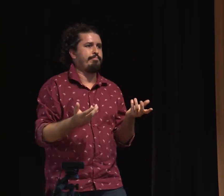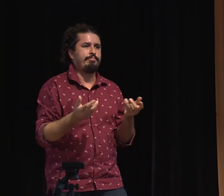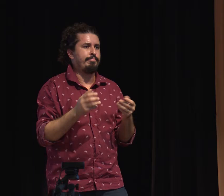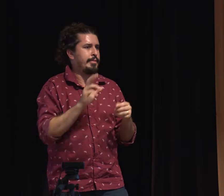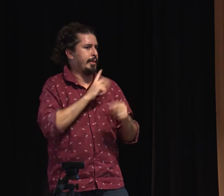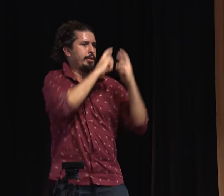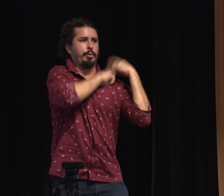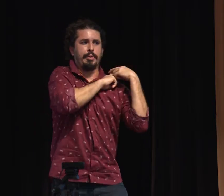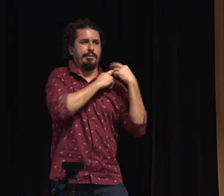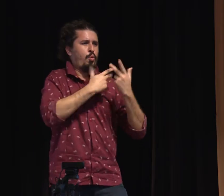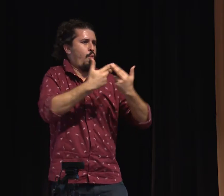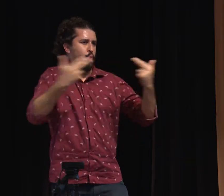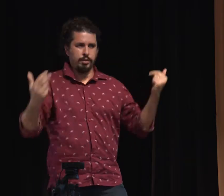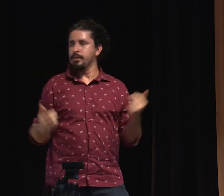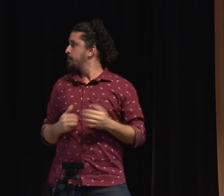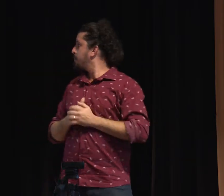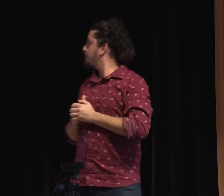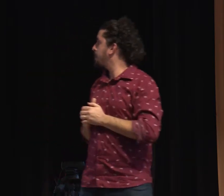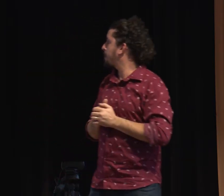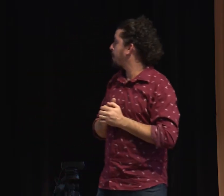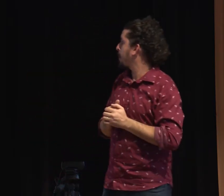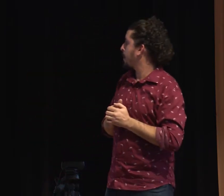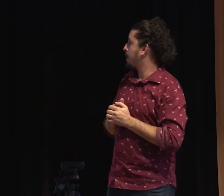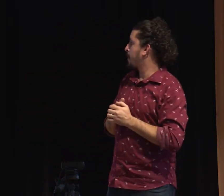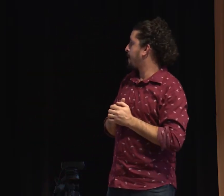para mediar isso, porque é uma responsabilidade muito, muito grande.